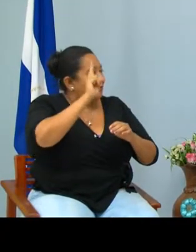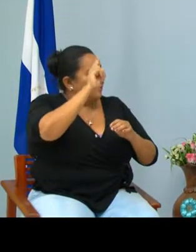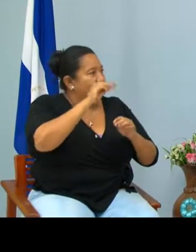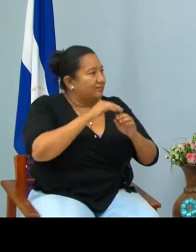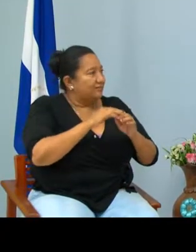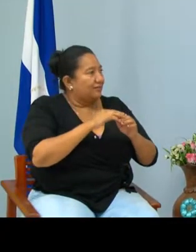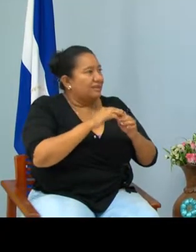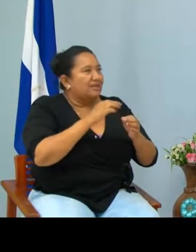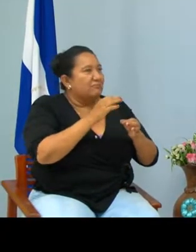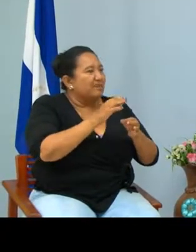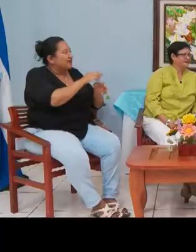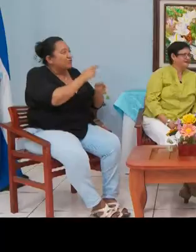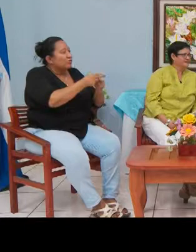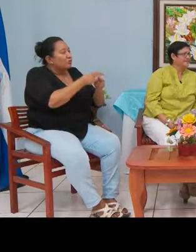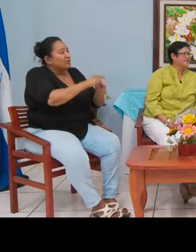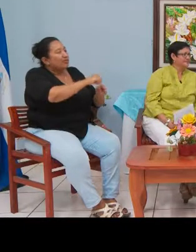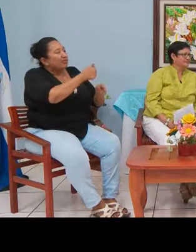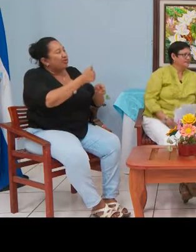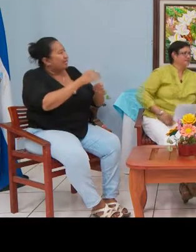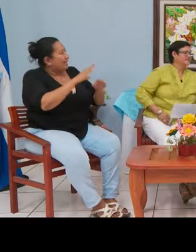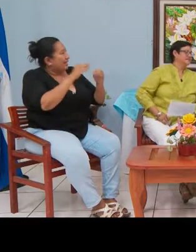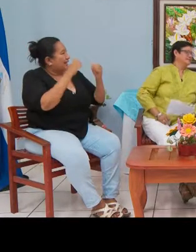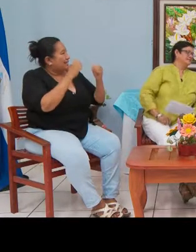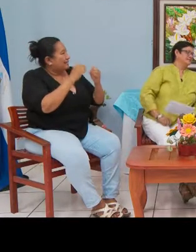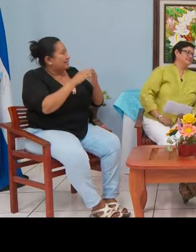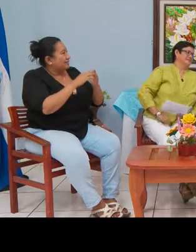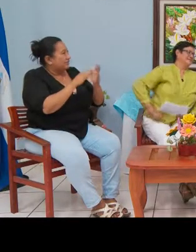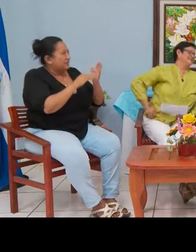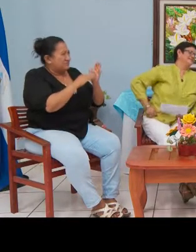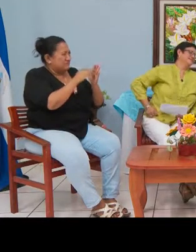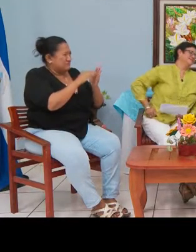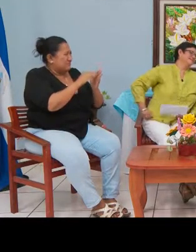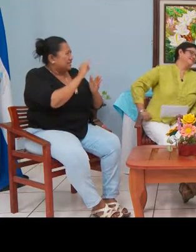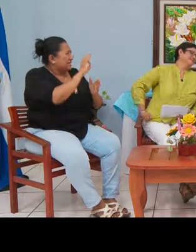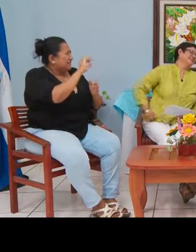que me ubicara en otra carrera, porque física matemática